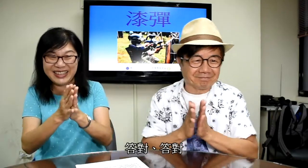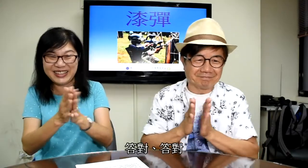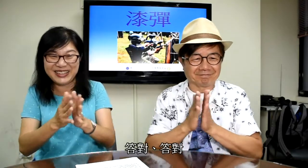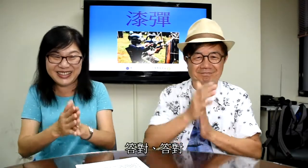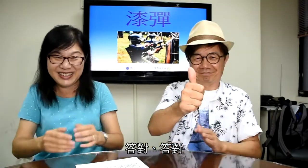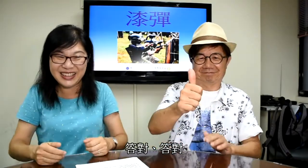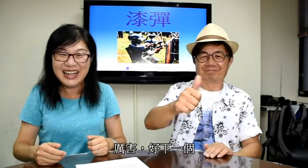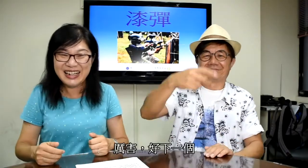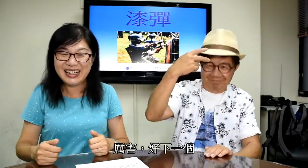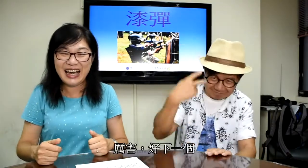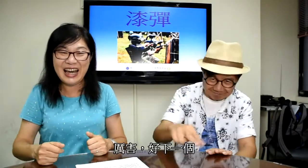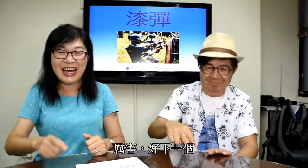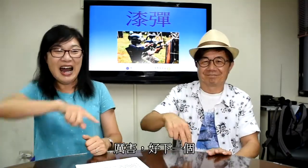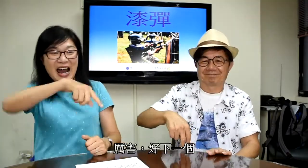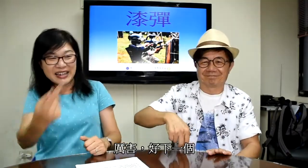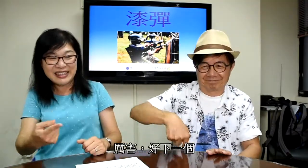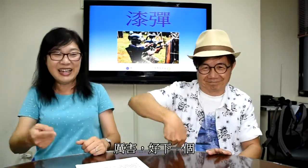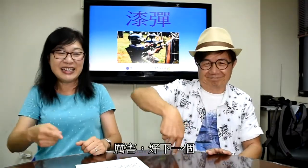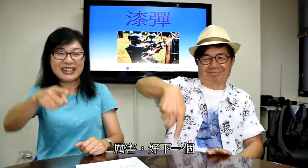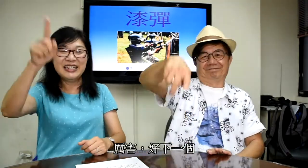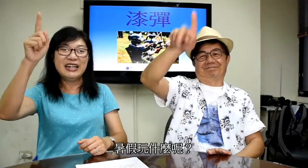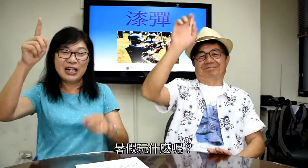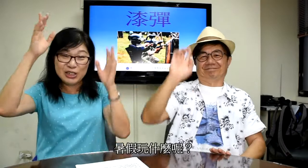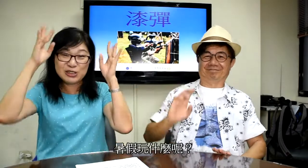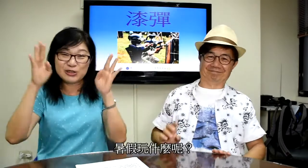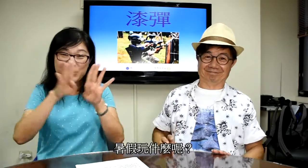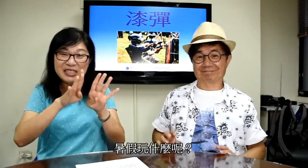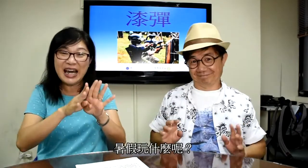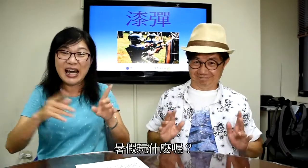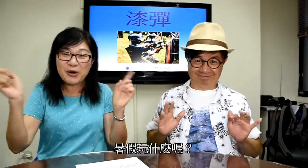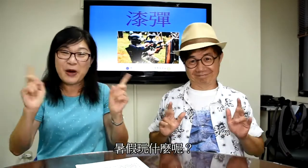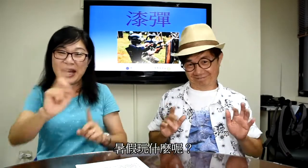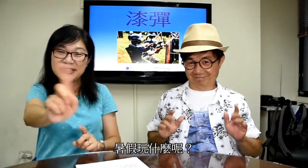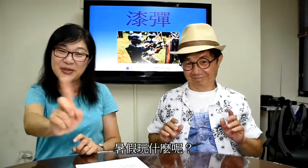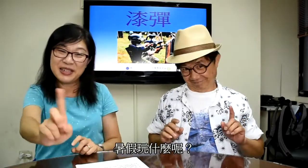对，厉害！好，下一个，暑假玩什么呢？